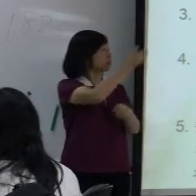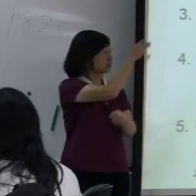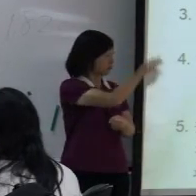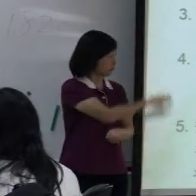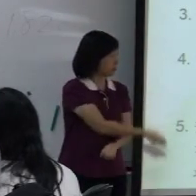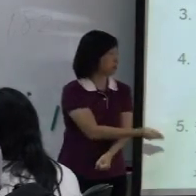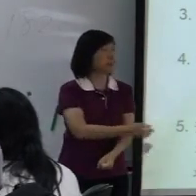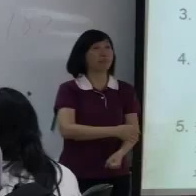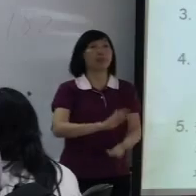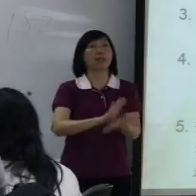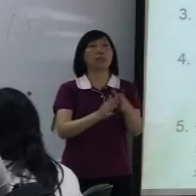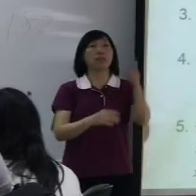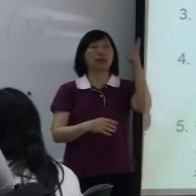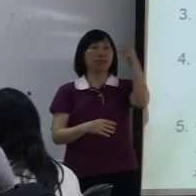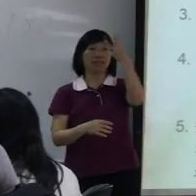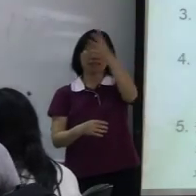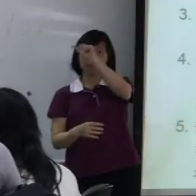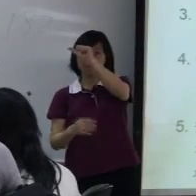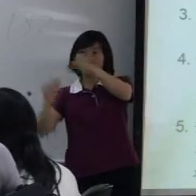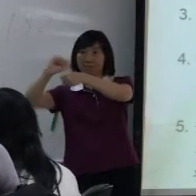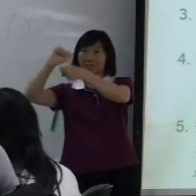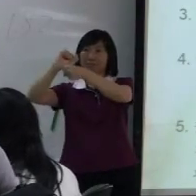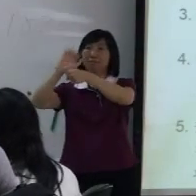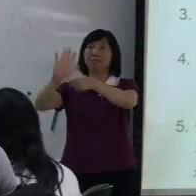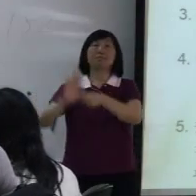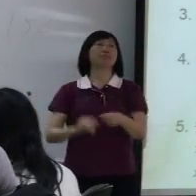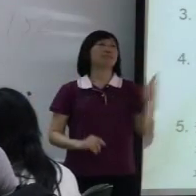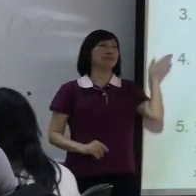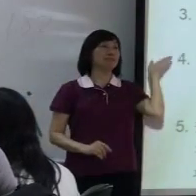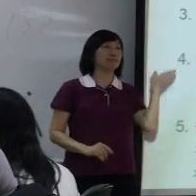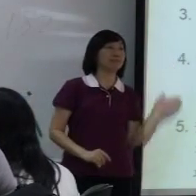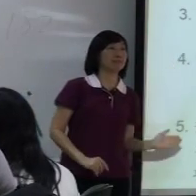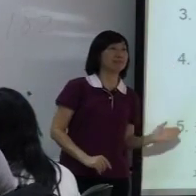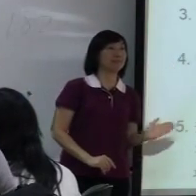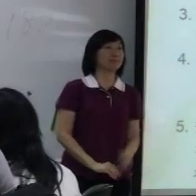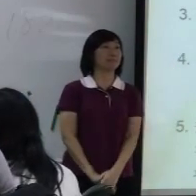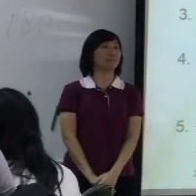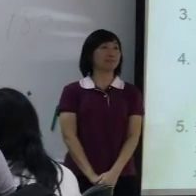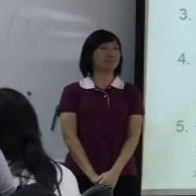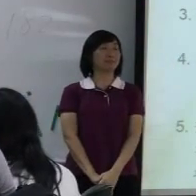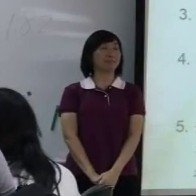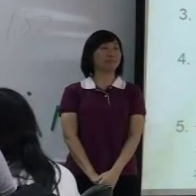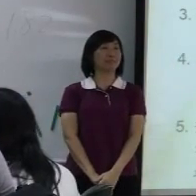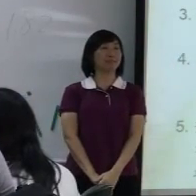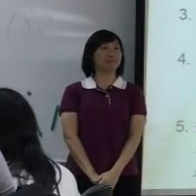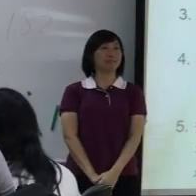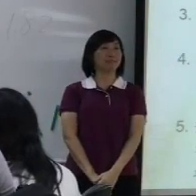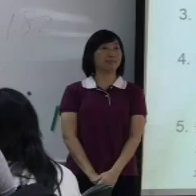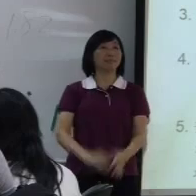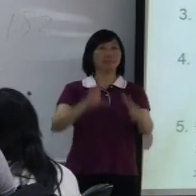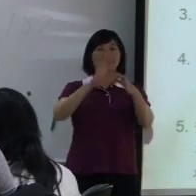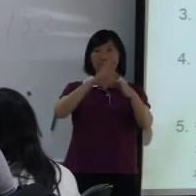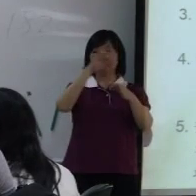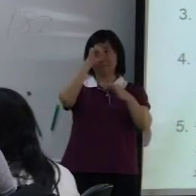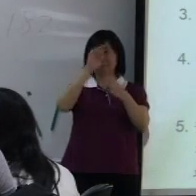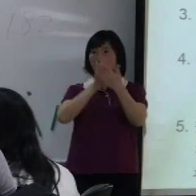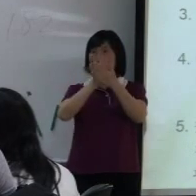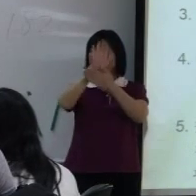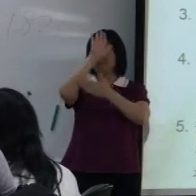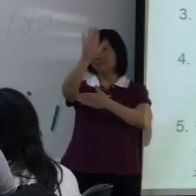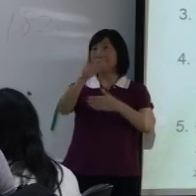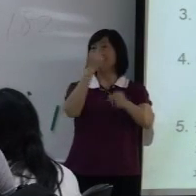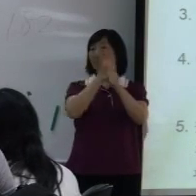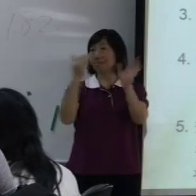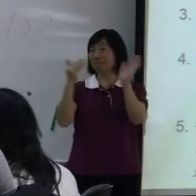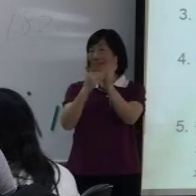扩大三四五这样子的功能，哦，所以希望将来建